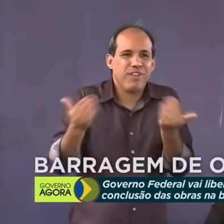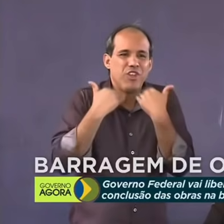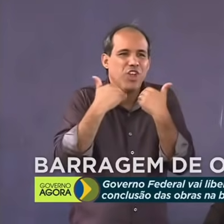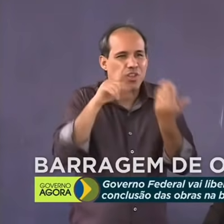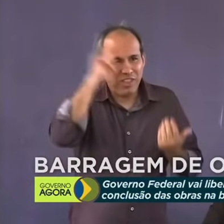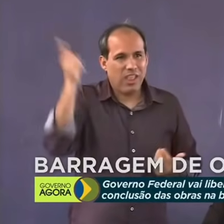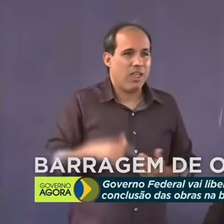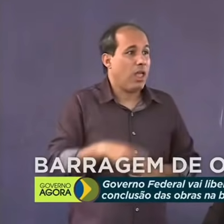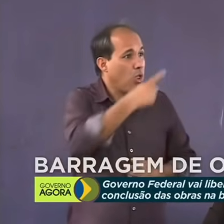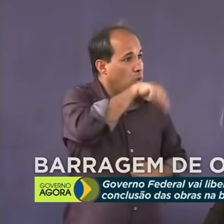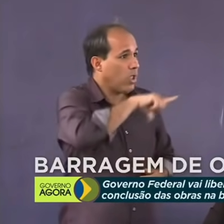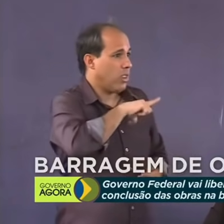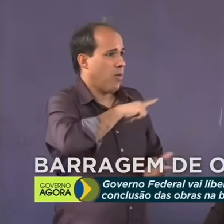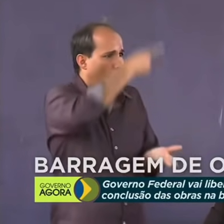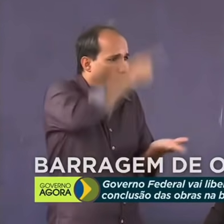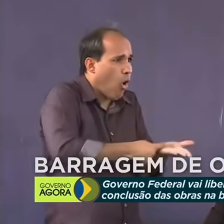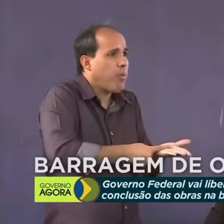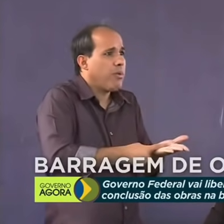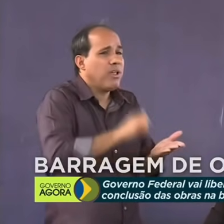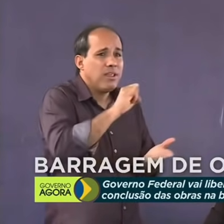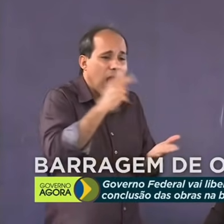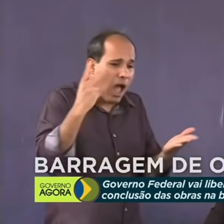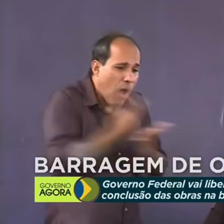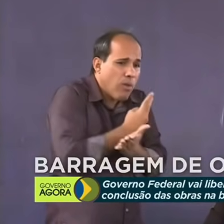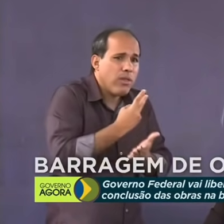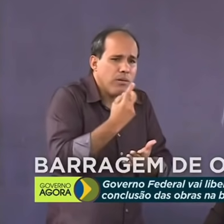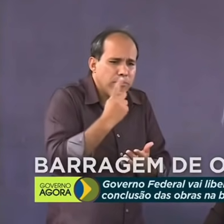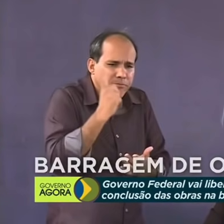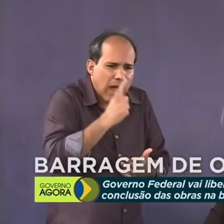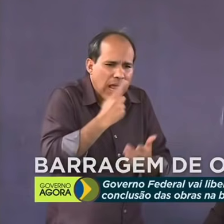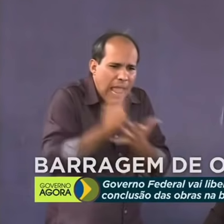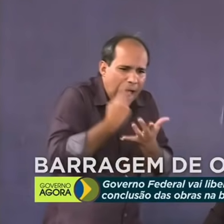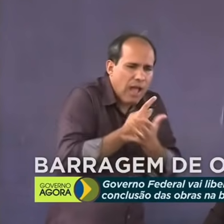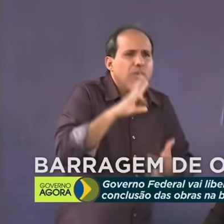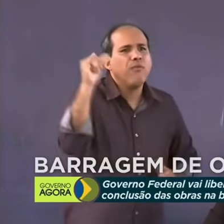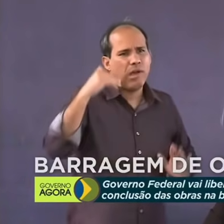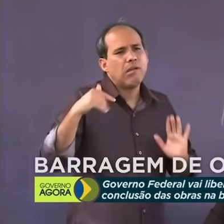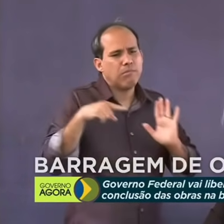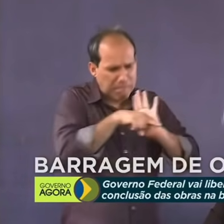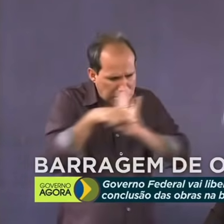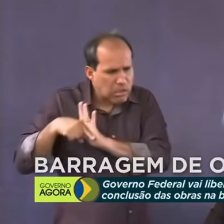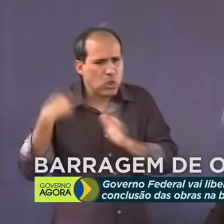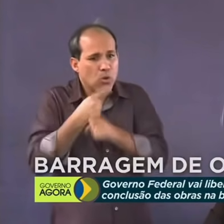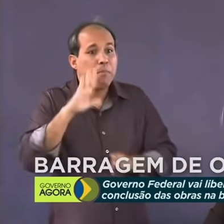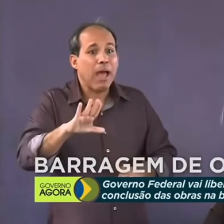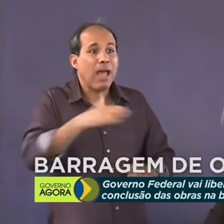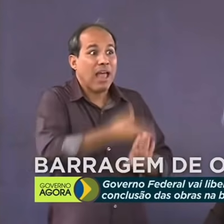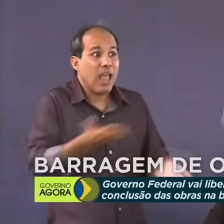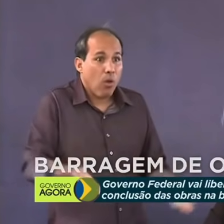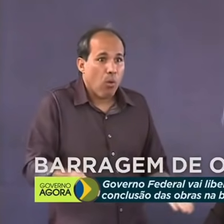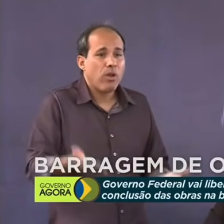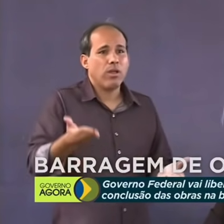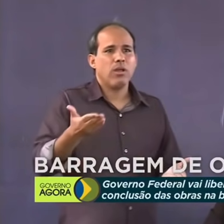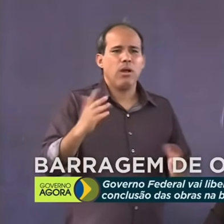Nós temos um compromisso. Se algo estiver errado, apuraremos. Mas, graças a Deus, até o momento,